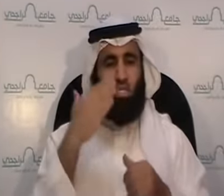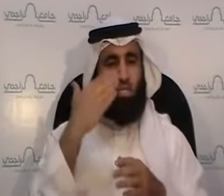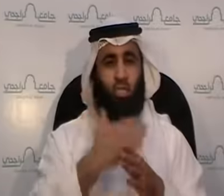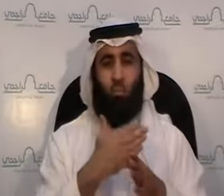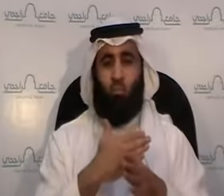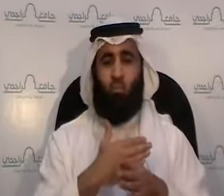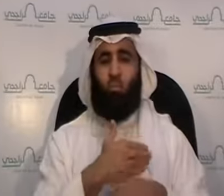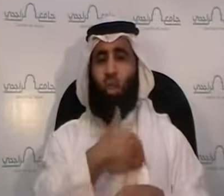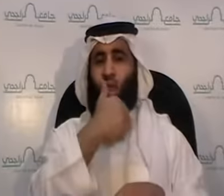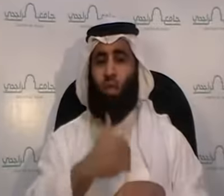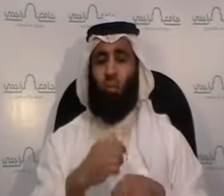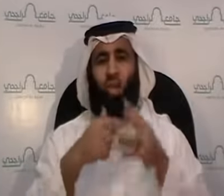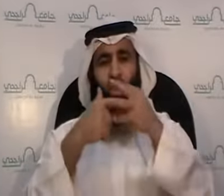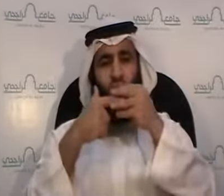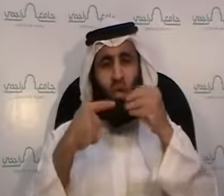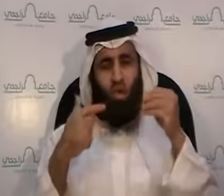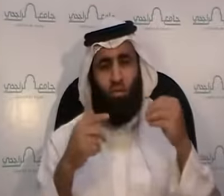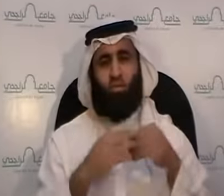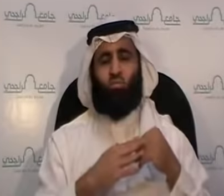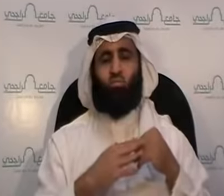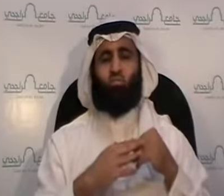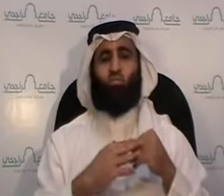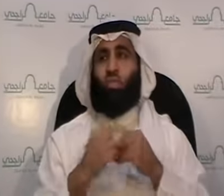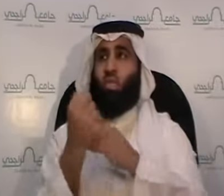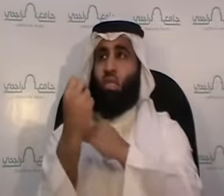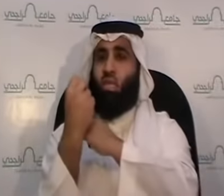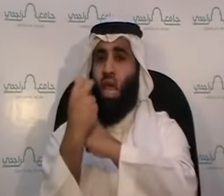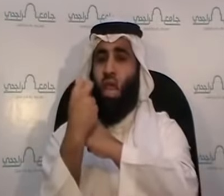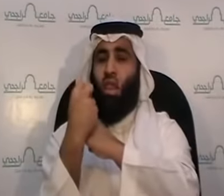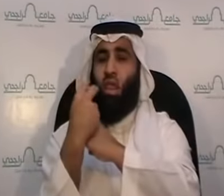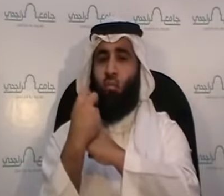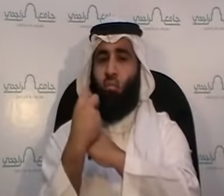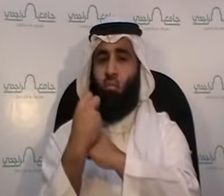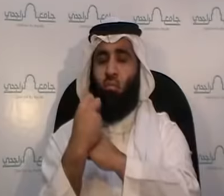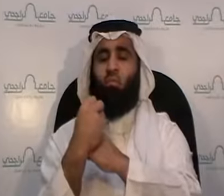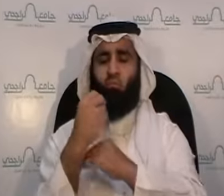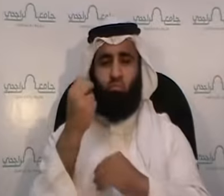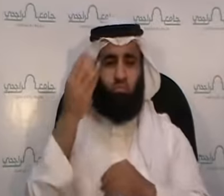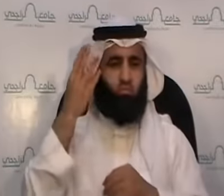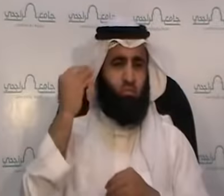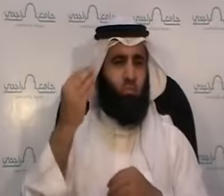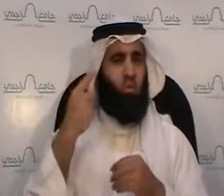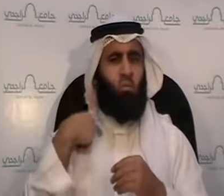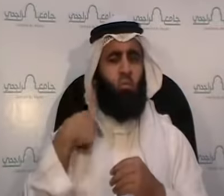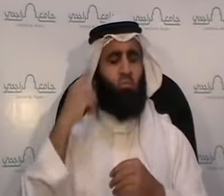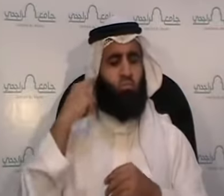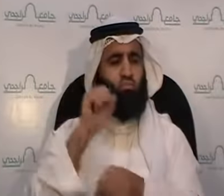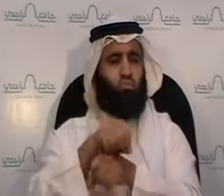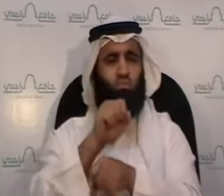فاقده تمر عليه تلك التعاليم مرور الكرام ولا يلقي لها أي بال. فمن